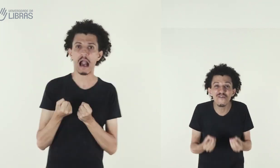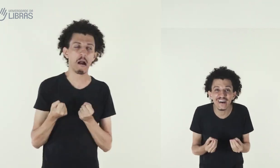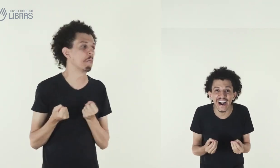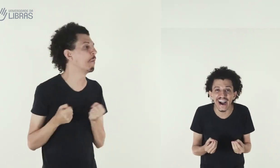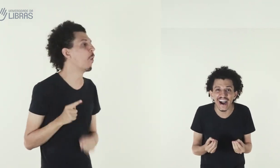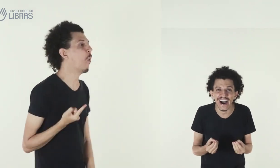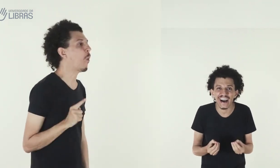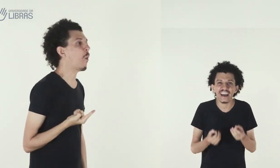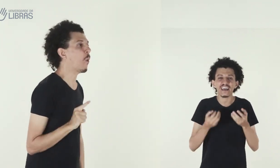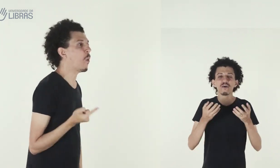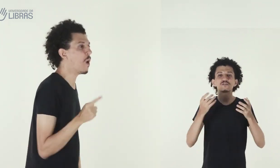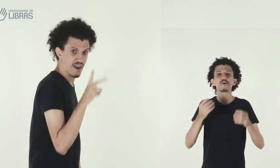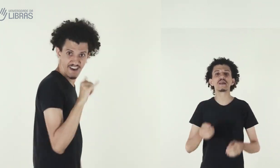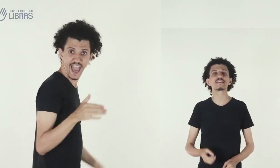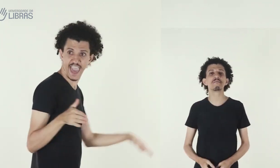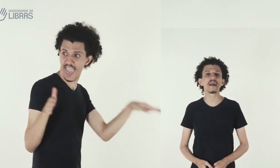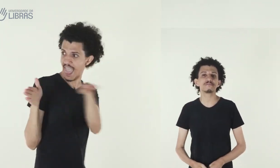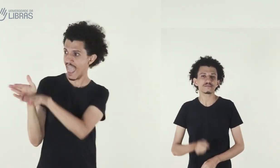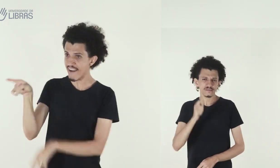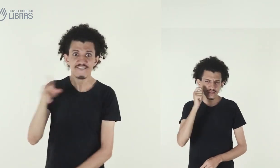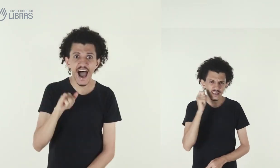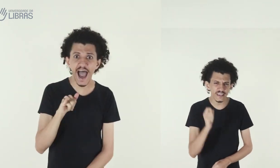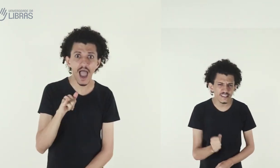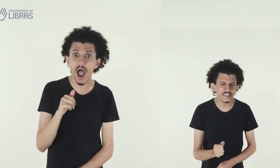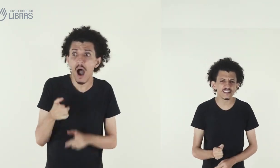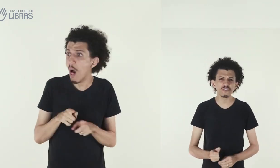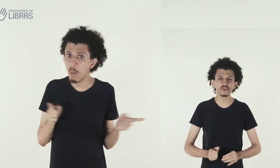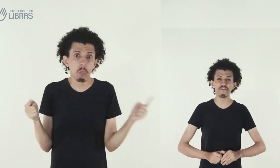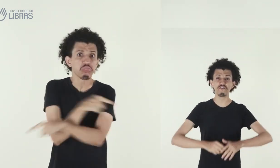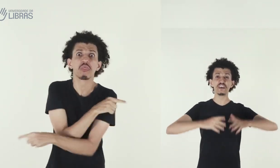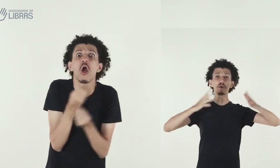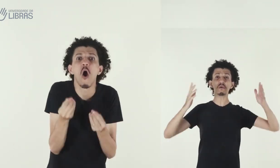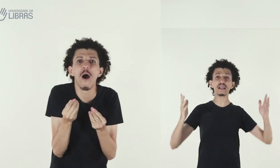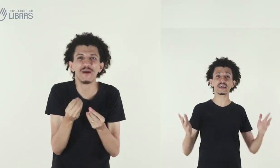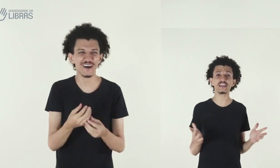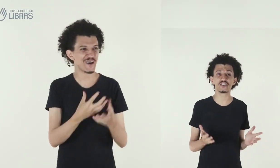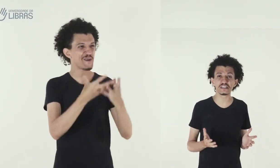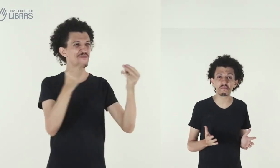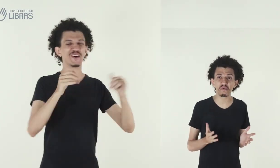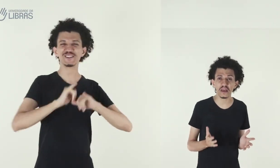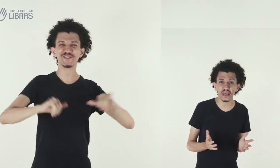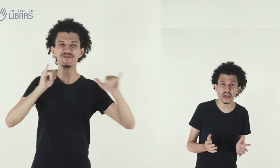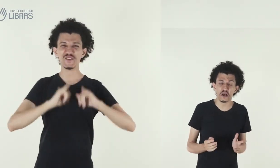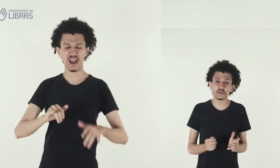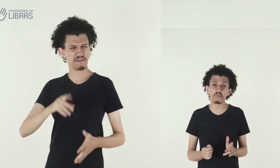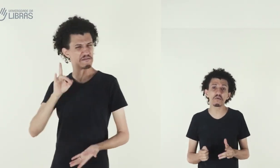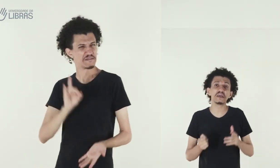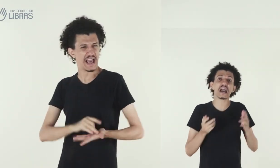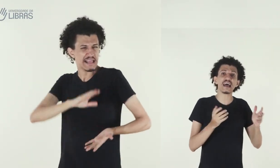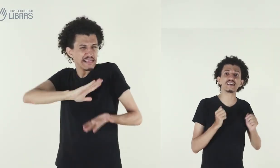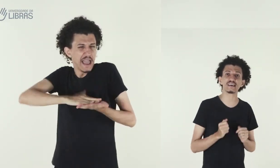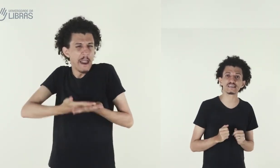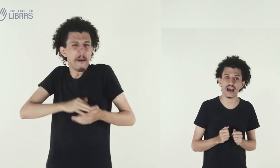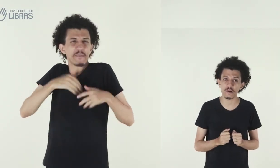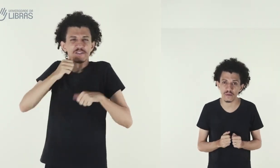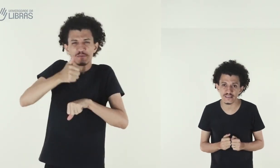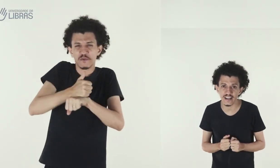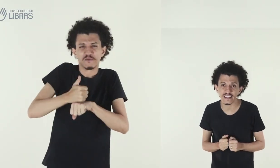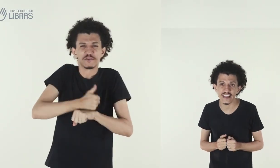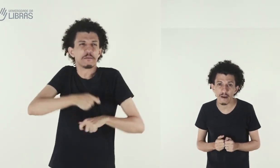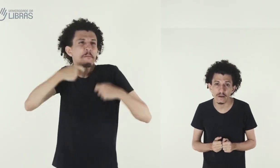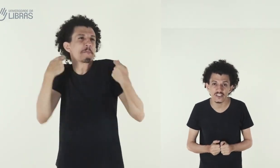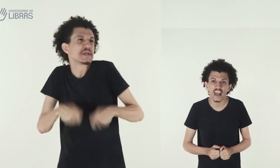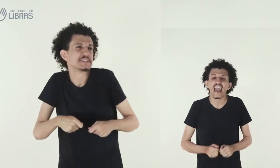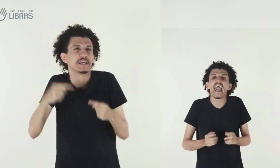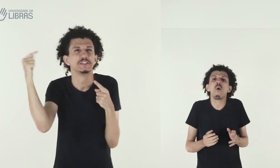quer nunca. E eu descobri também que esse tanto de firula que dizem por aí sobre o que é necessário para